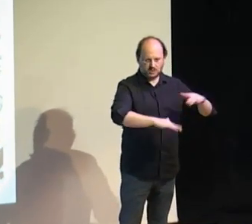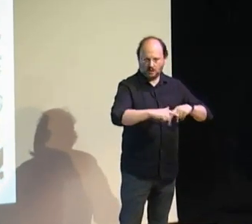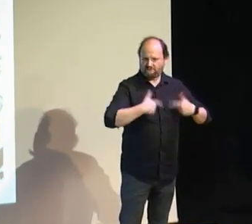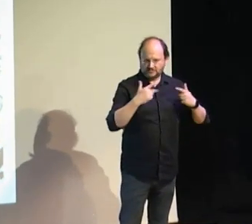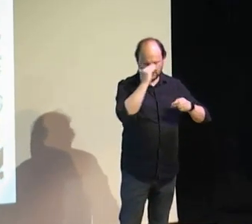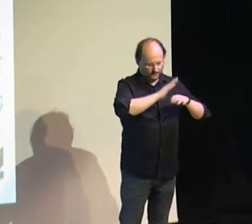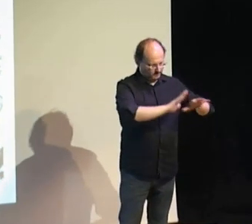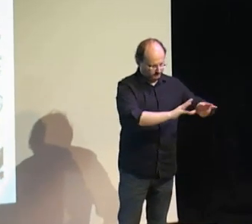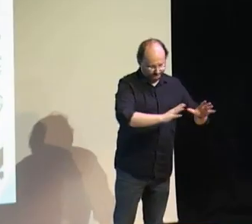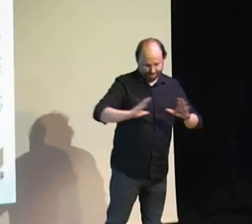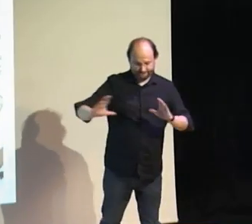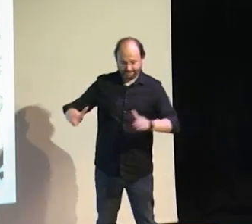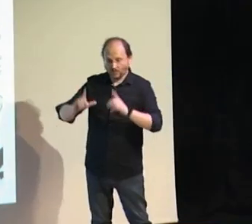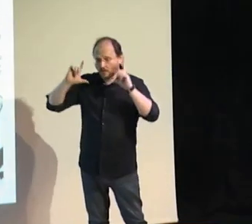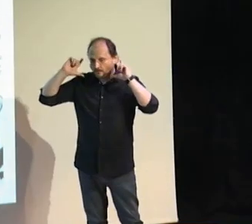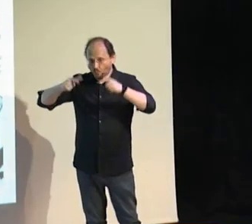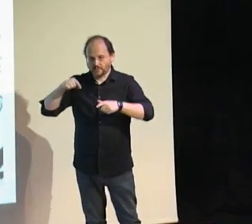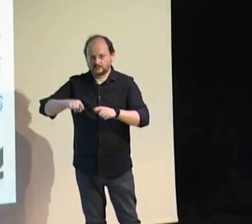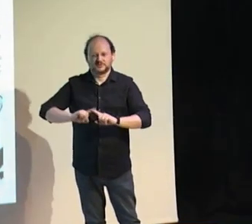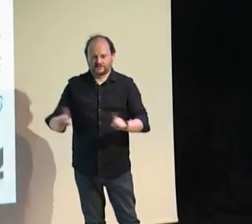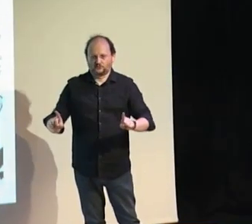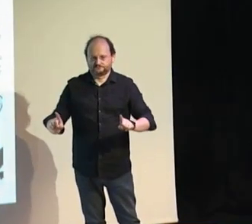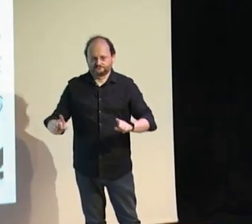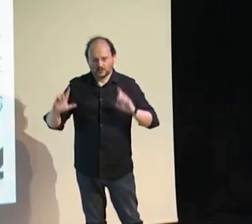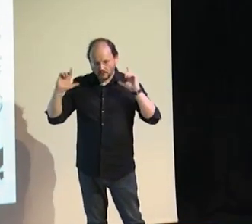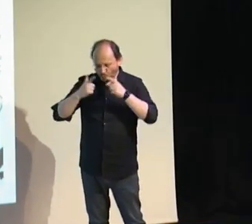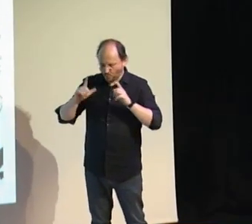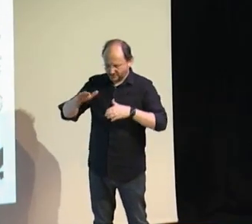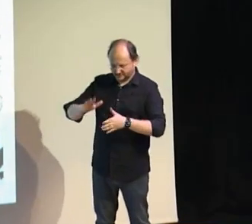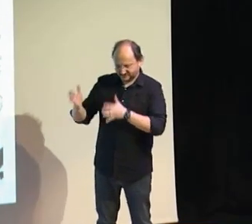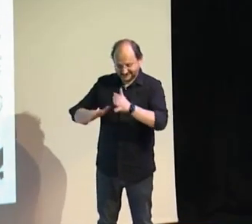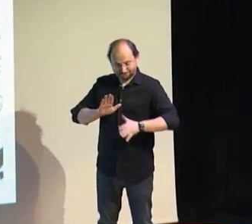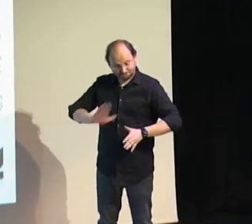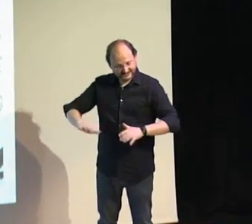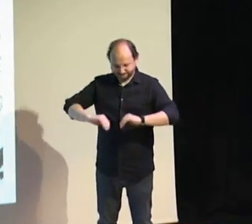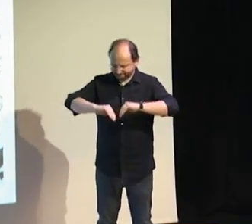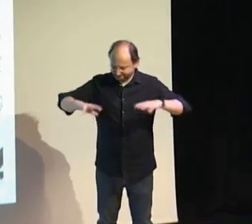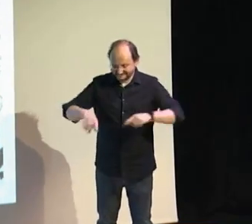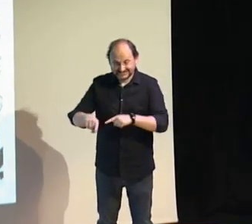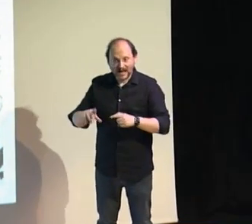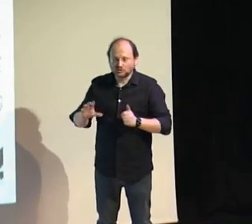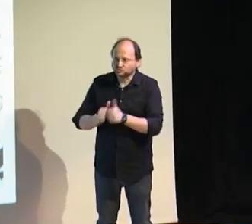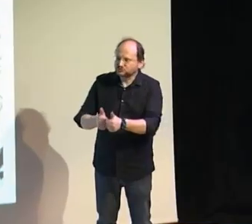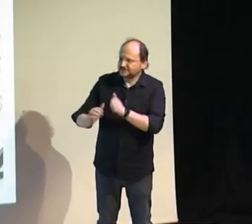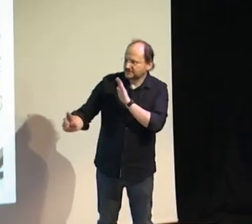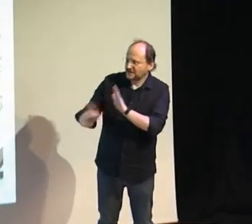Bien, donc les sourds vivaient dans la société médiévale, mais les moines voilà, avaient quand même